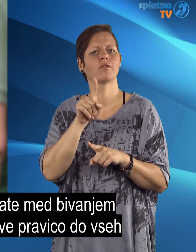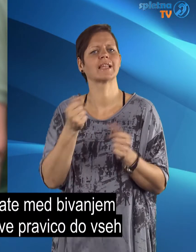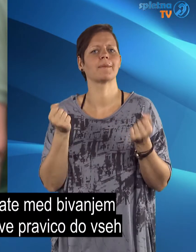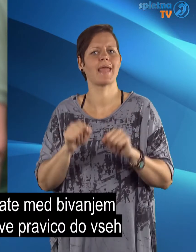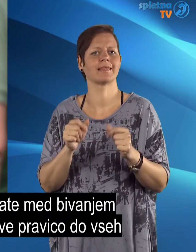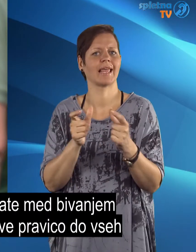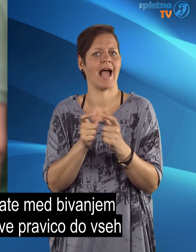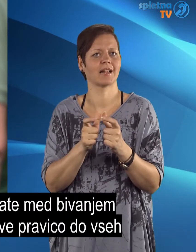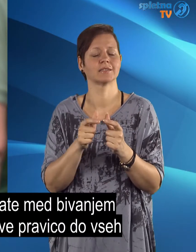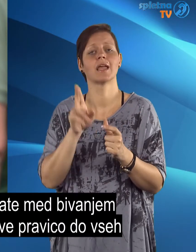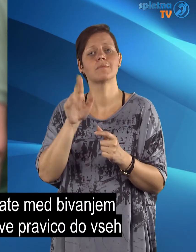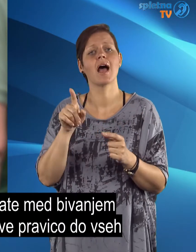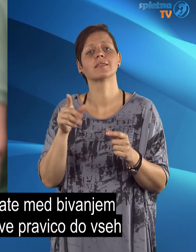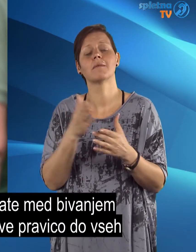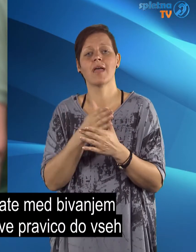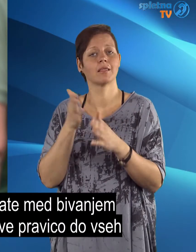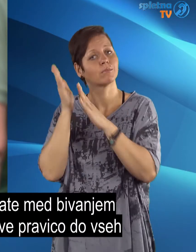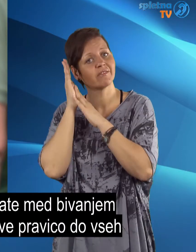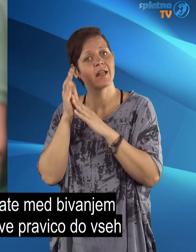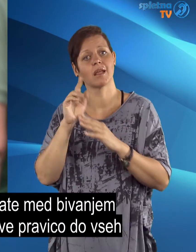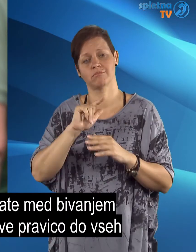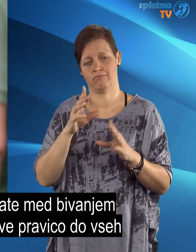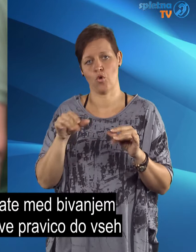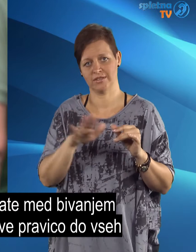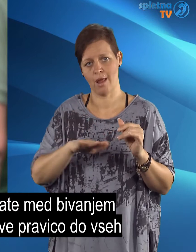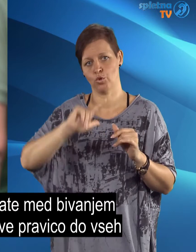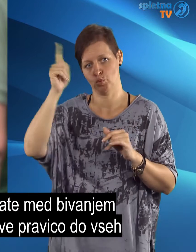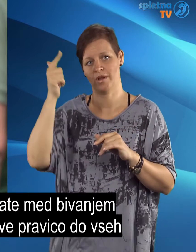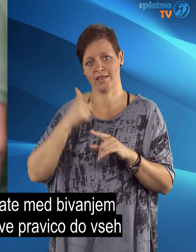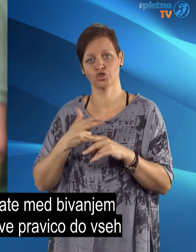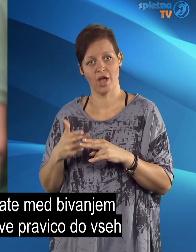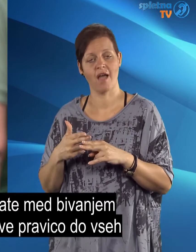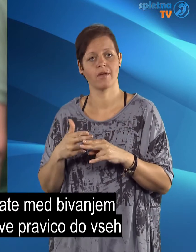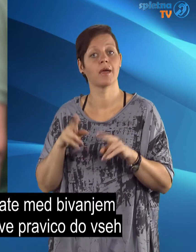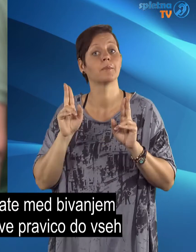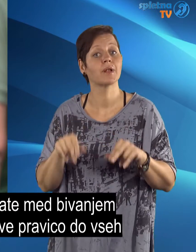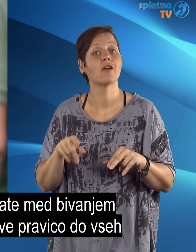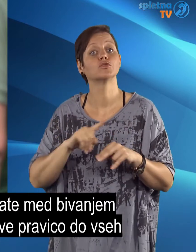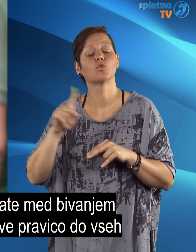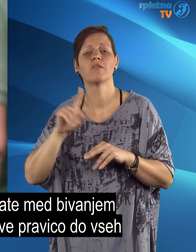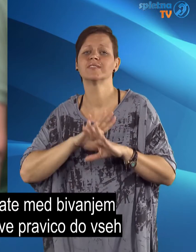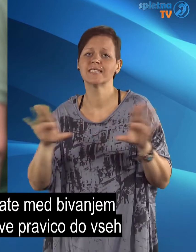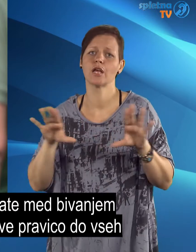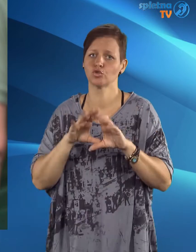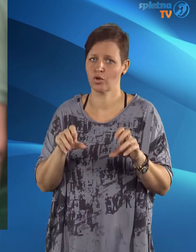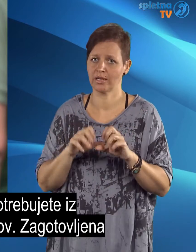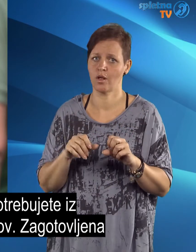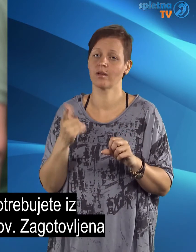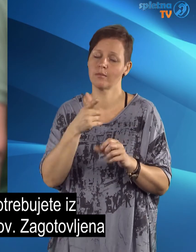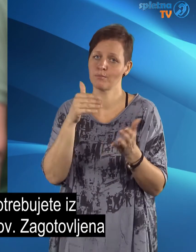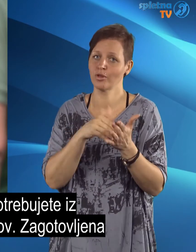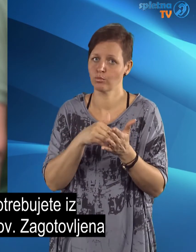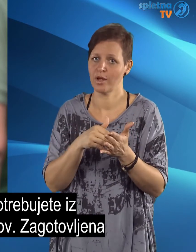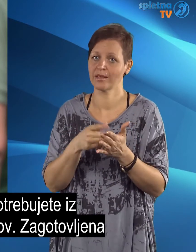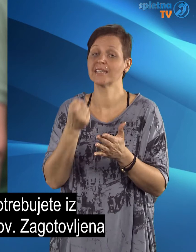Kot imetnik kartice imate med bivanjem na ozemlju druge države pravico do vseh storitev, ki jih potrebujete iz zdravstvenih